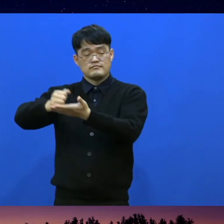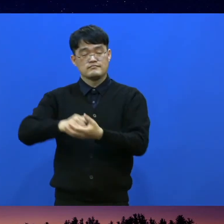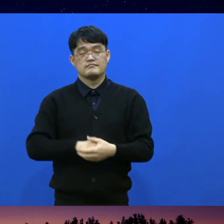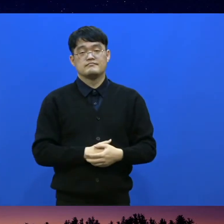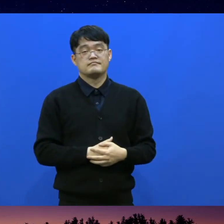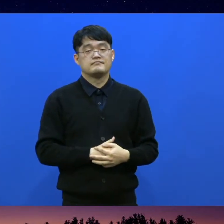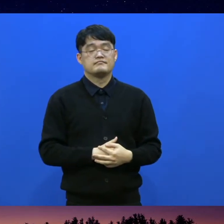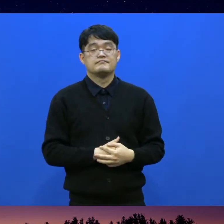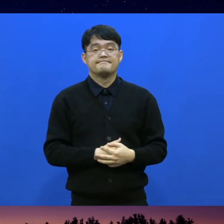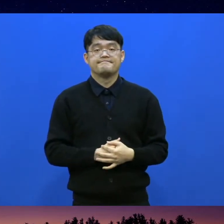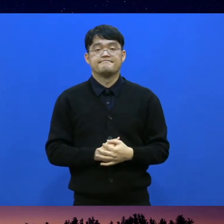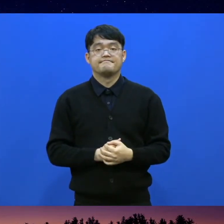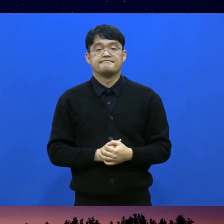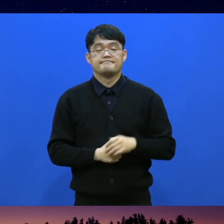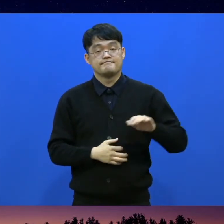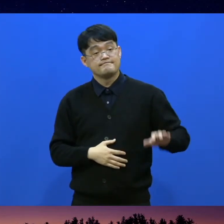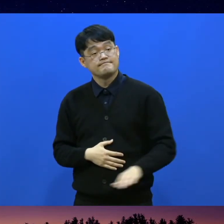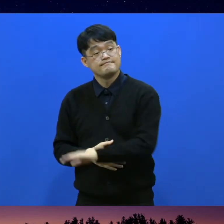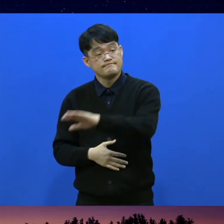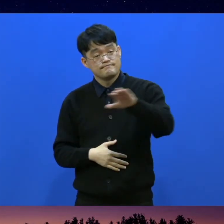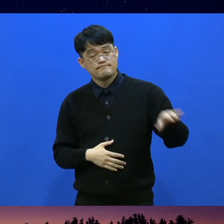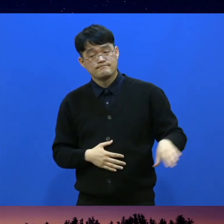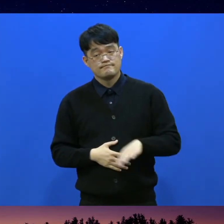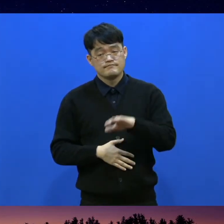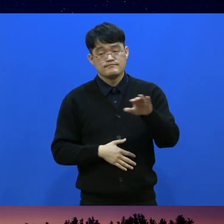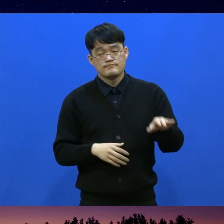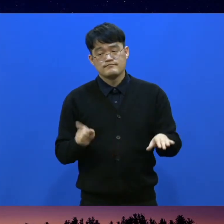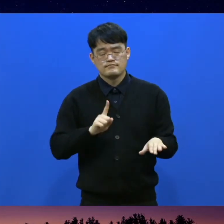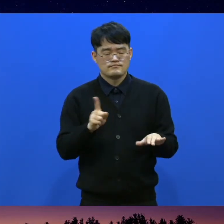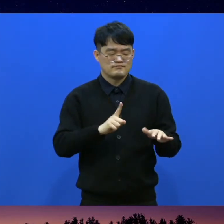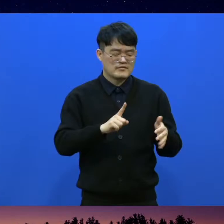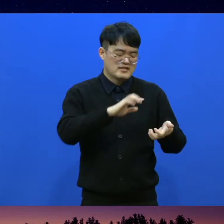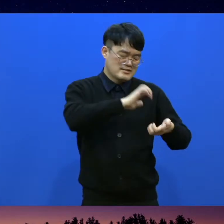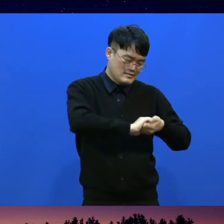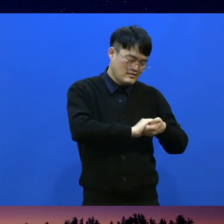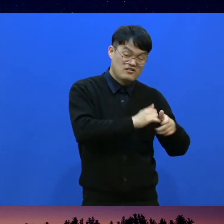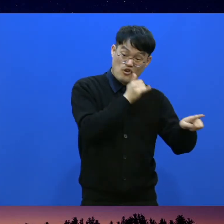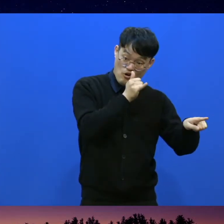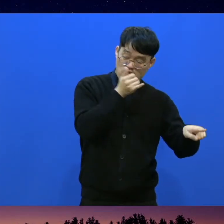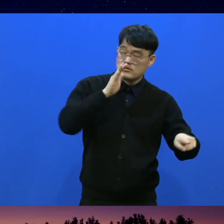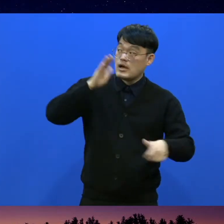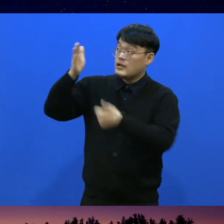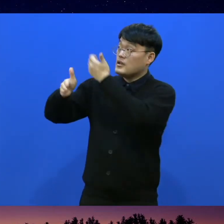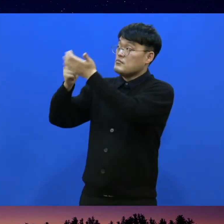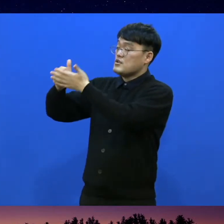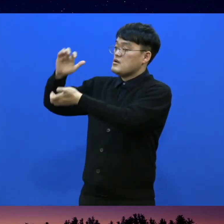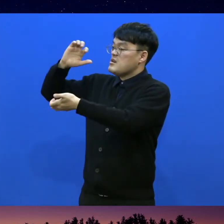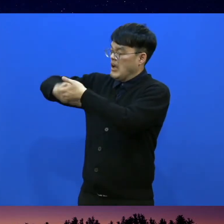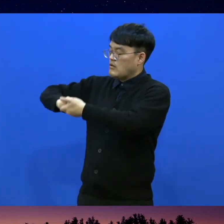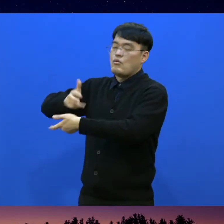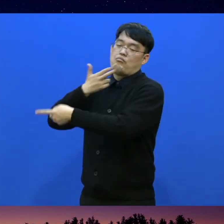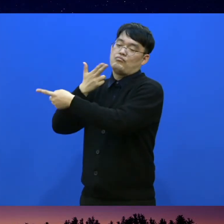아니잖아요. 우리는 유한합니다. 그러나 하나님은 무한하신 언리미티드,